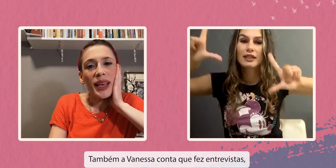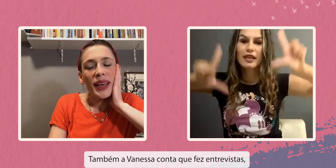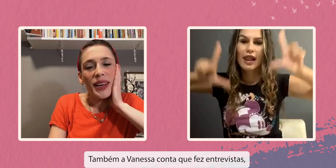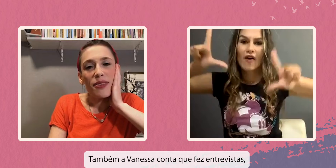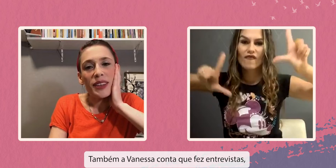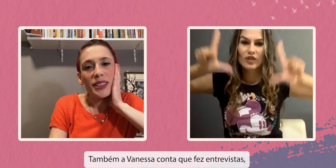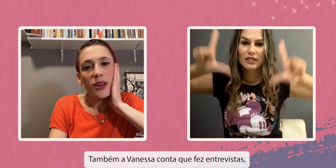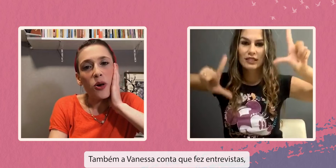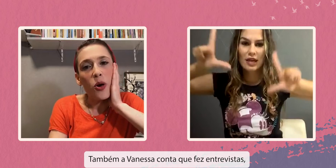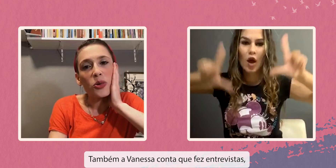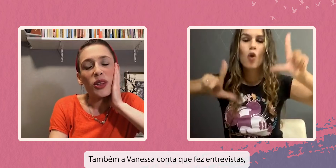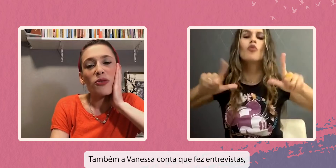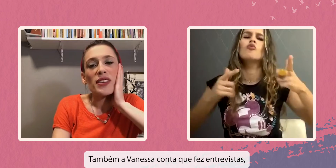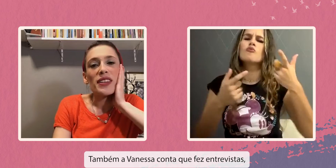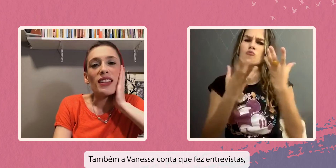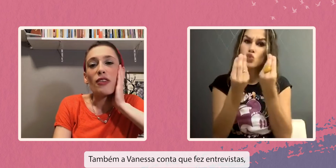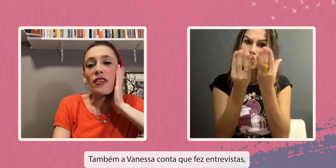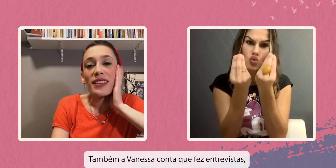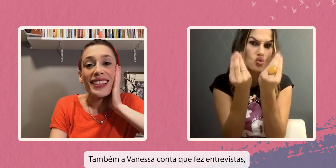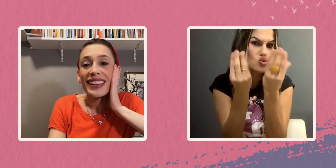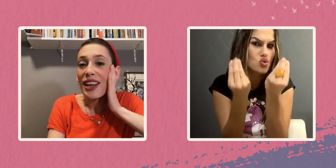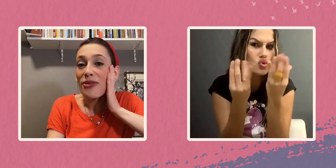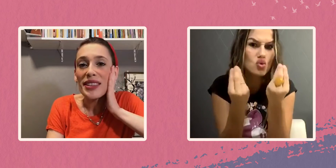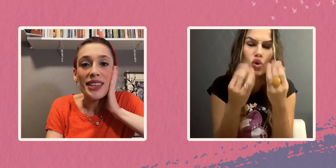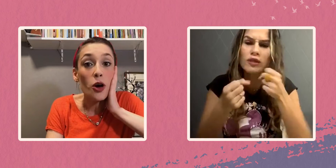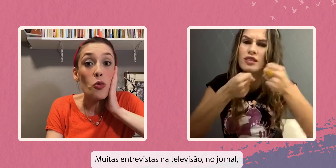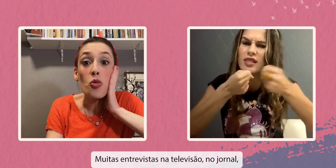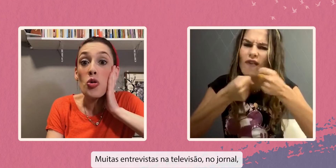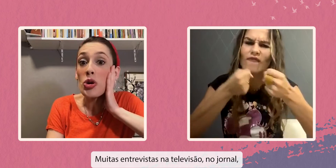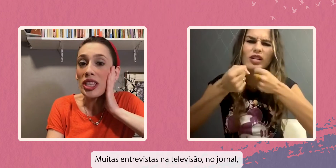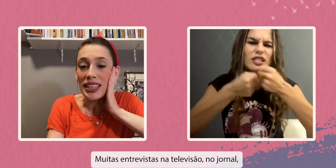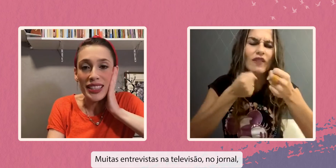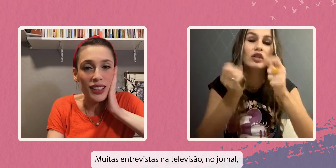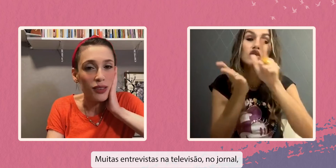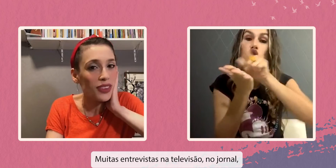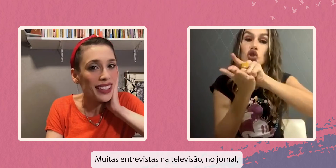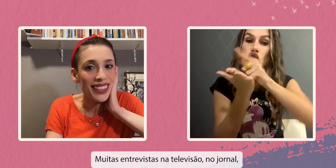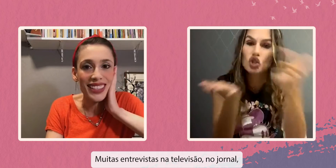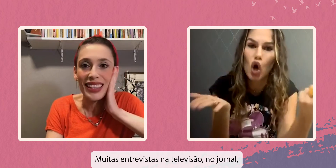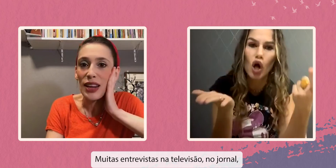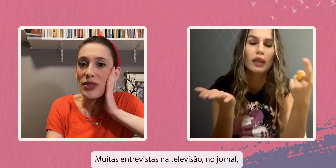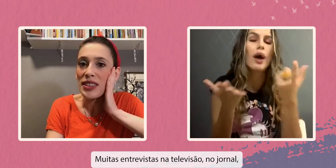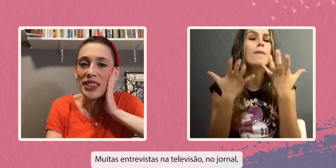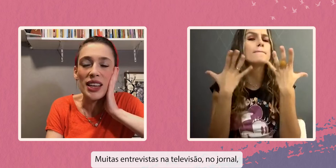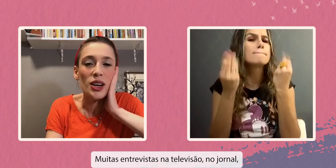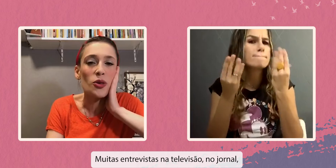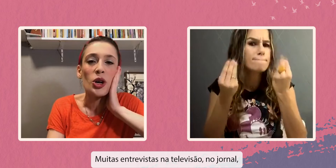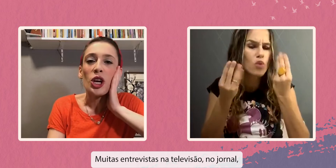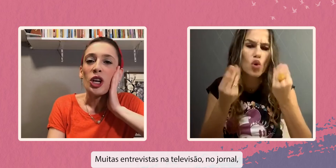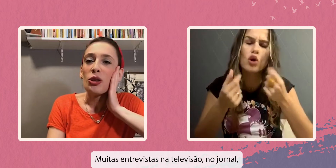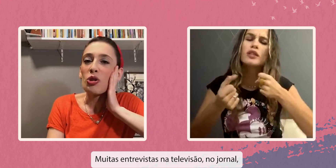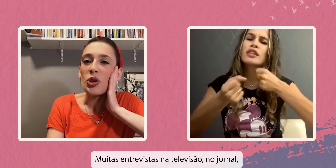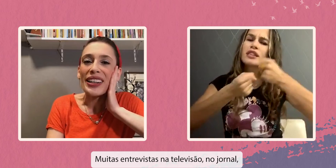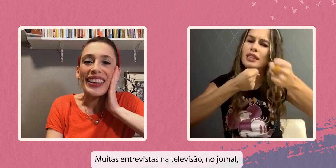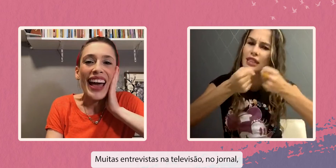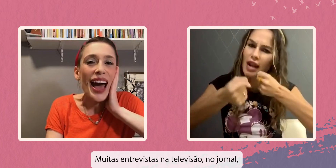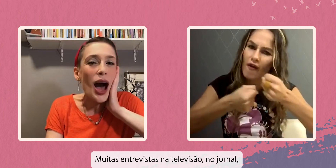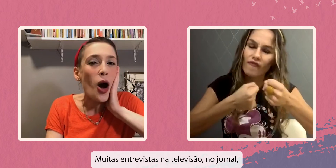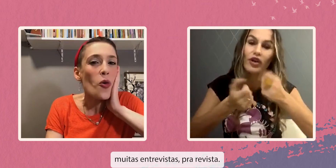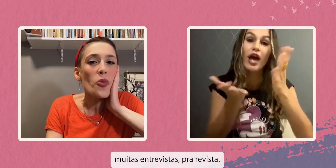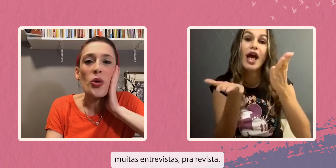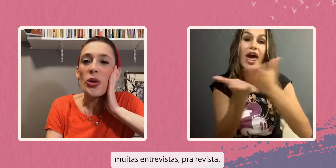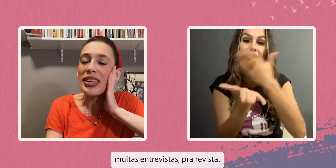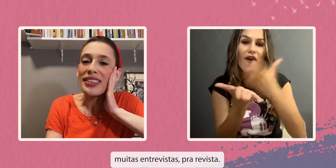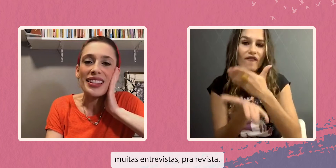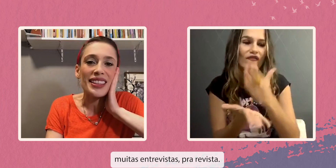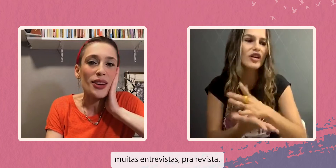Também, Vanessa, entrevistas, muitas entrevistas na televisão, no